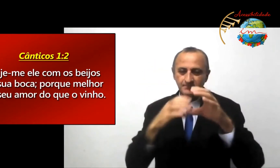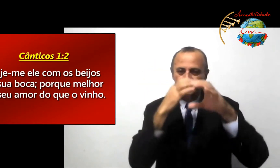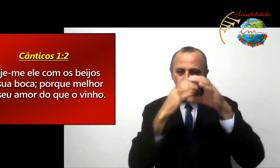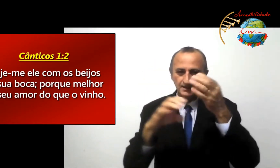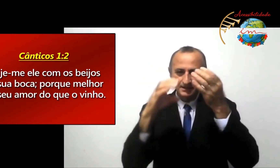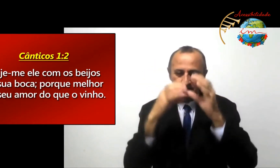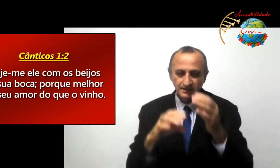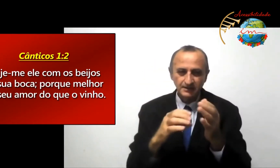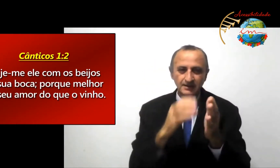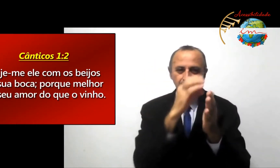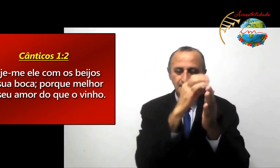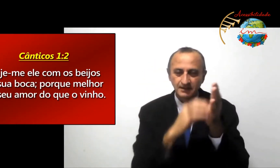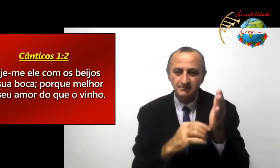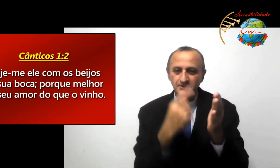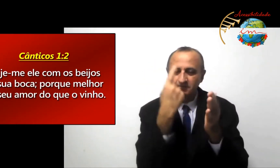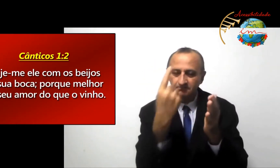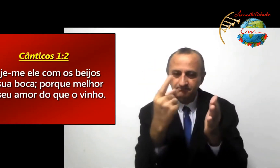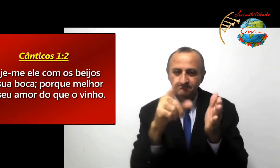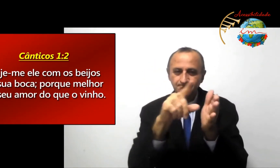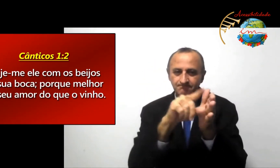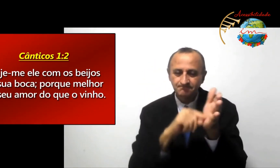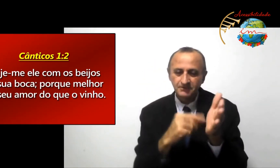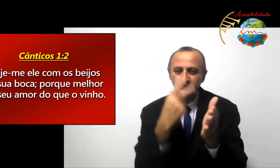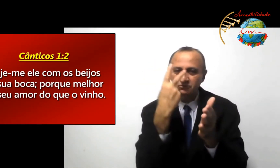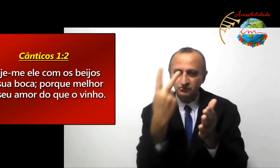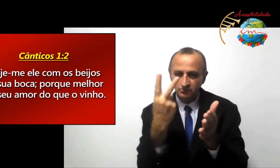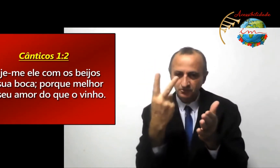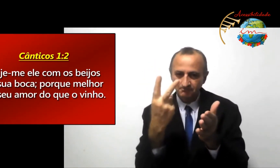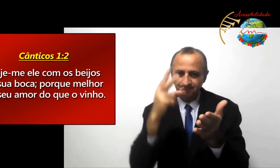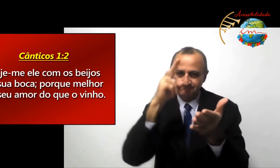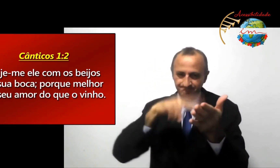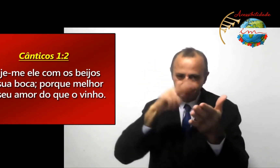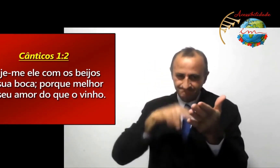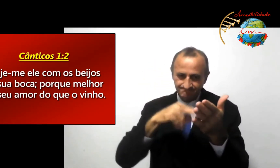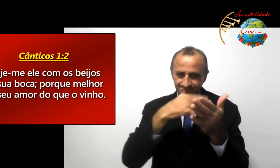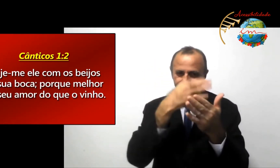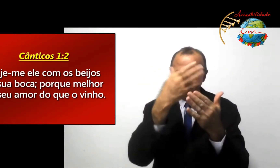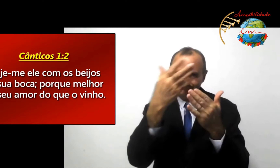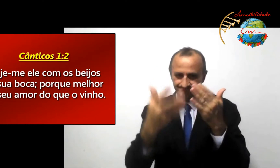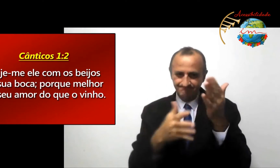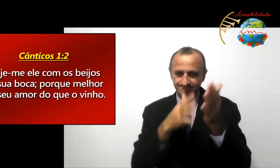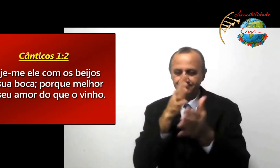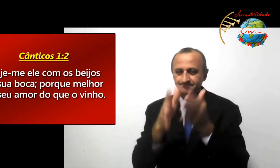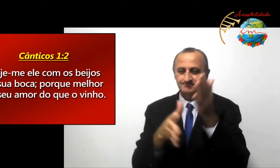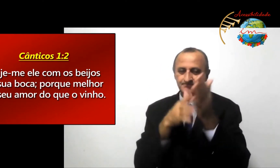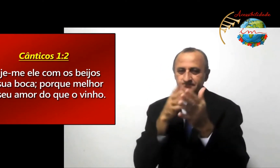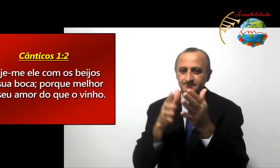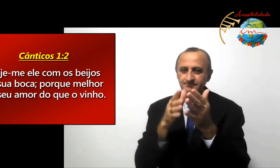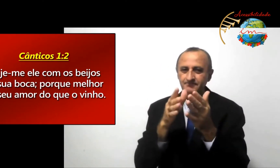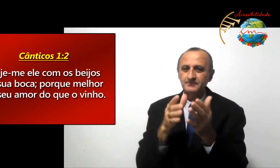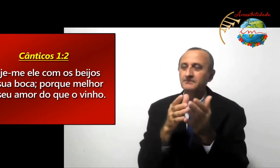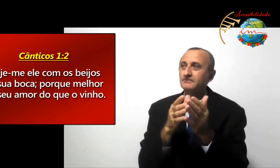Cantares, Cantares de Salomão, capítulo 1, versículo 2. Então, leiamos em Libras, em língua de sinais.